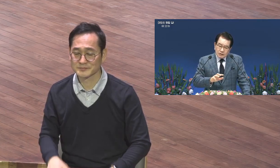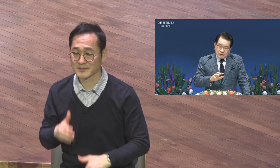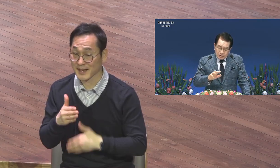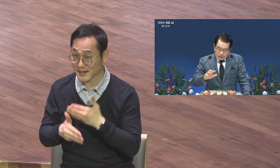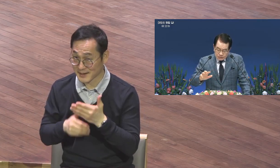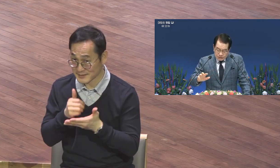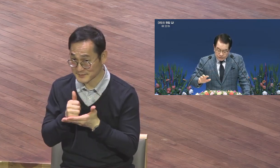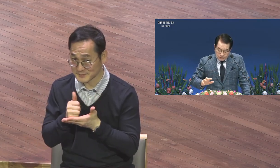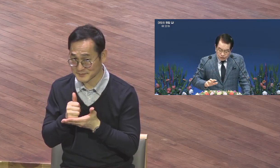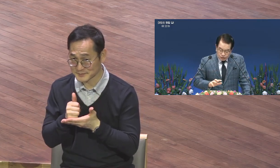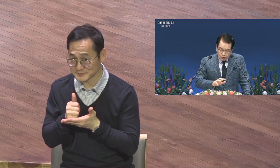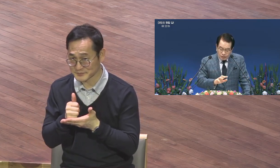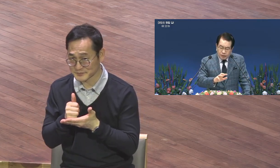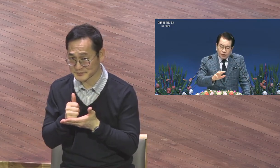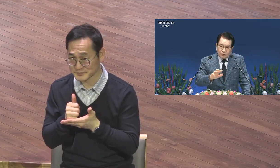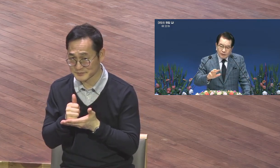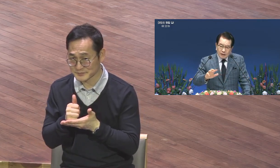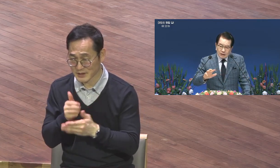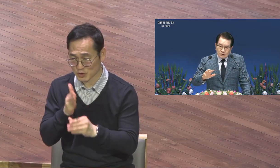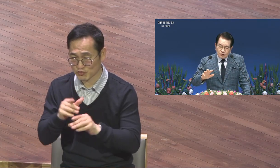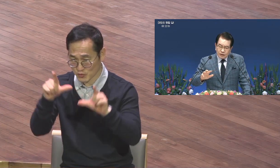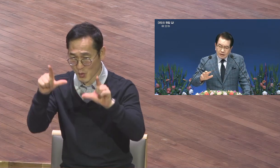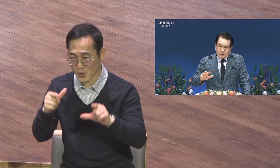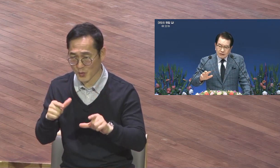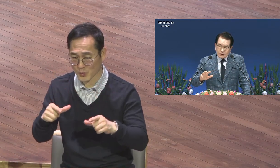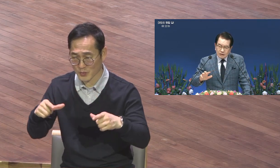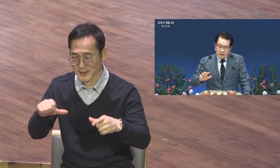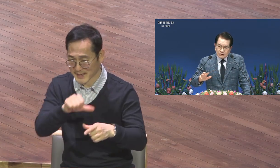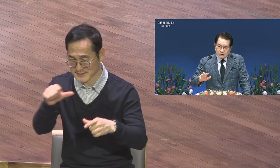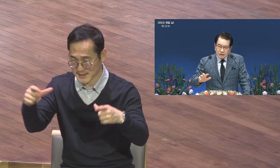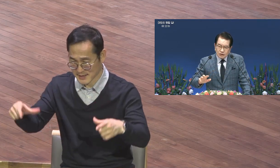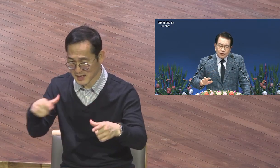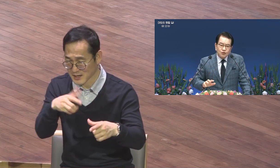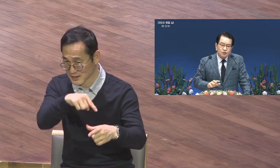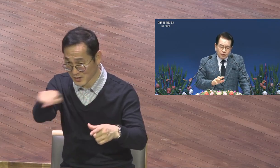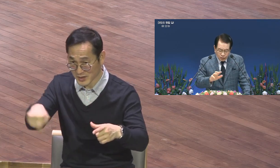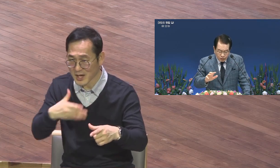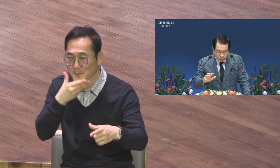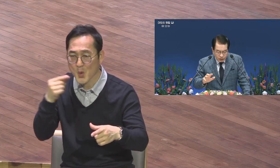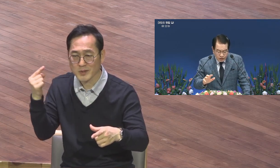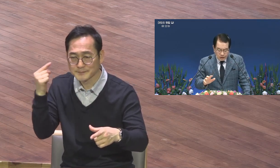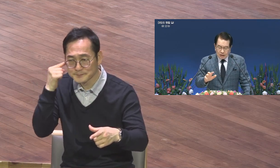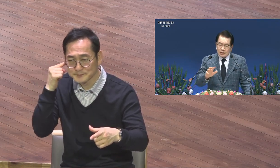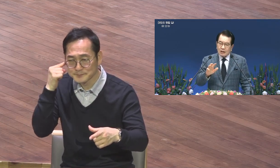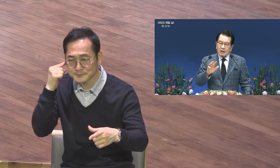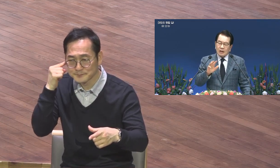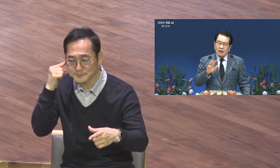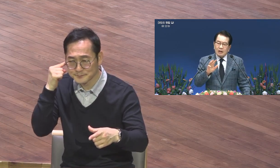하나님께서 이 지금 이 중동 복음화를 위한 영적인 교두보로